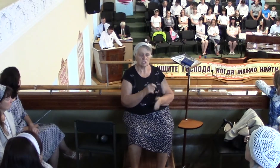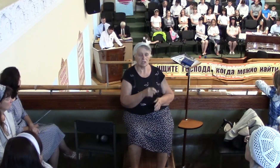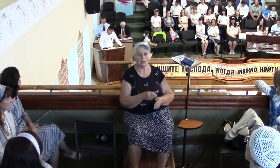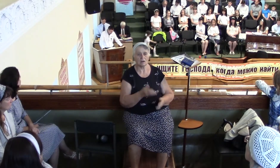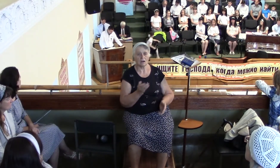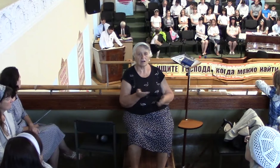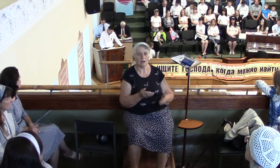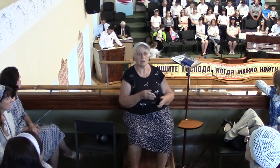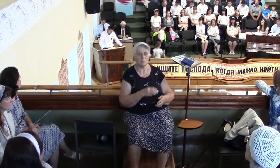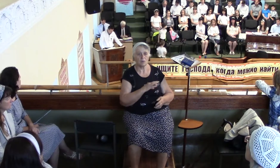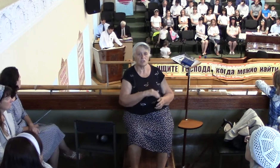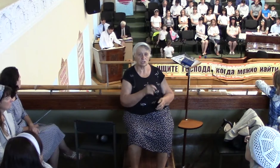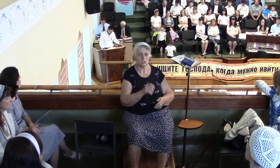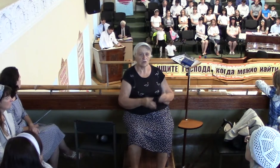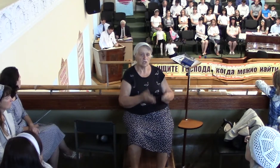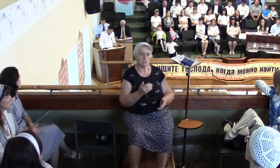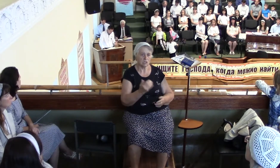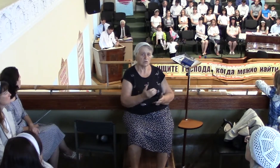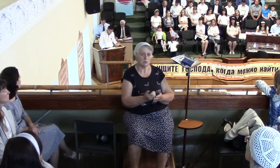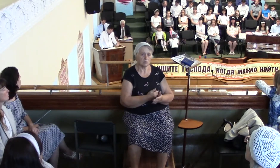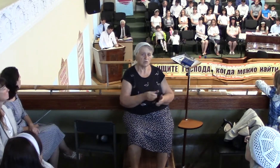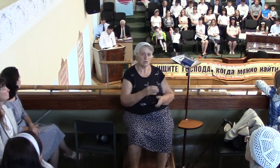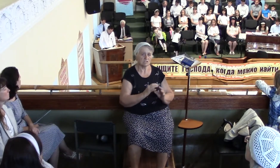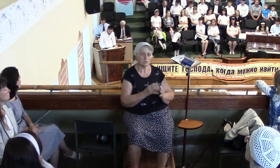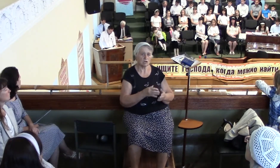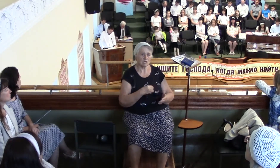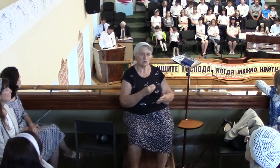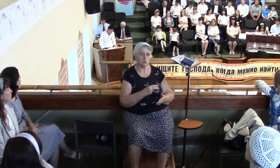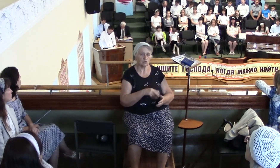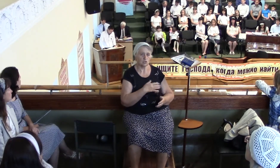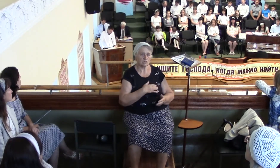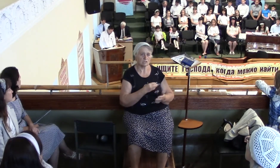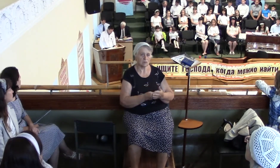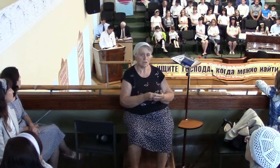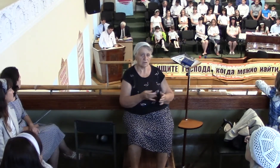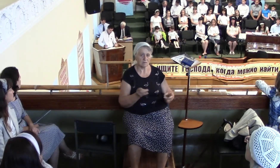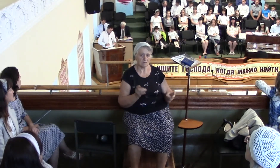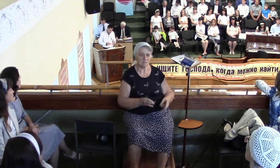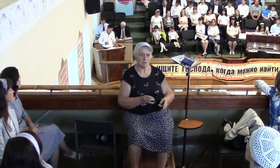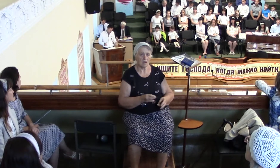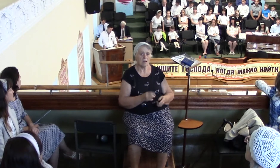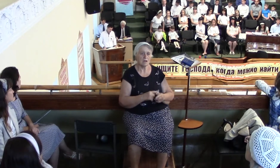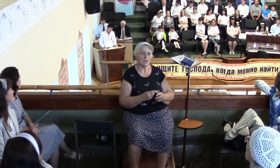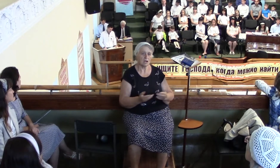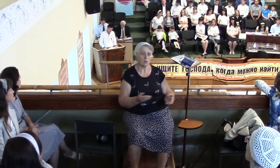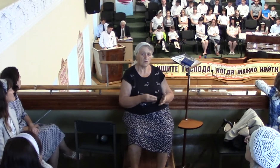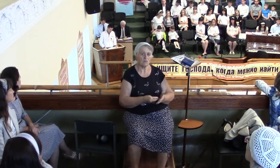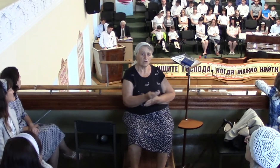он приобретет весь мир, а душе своей повредит? Или какой выкуп даст человек за душу